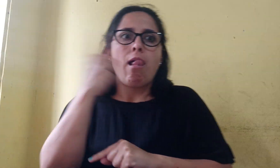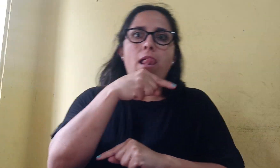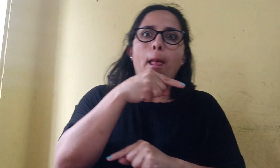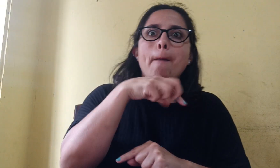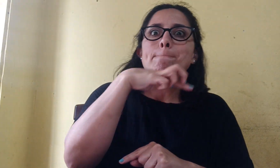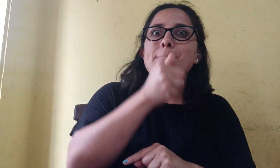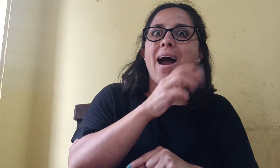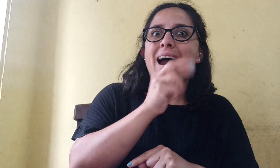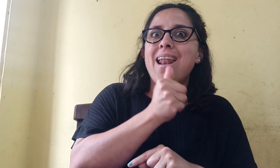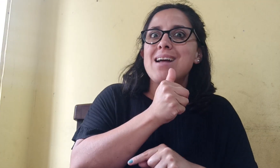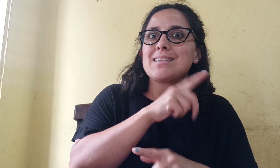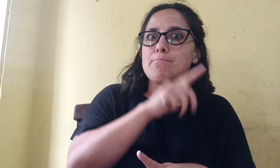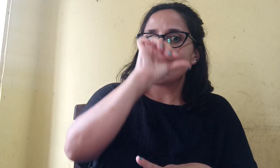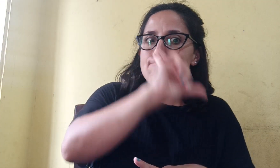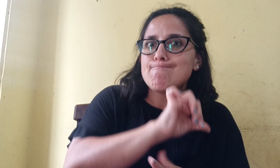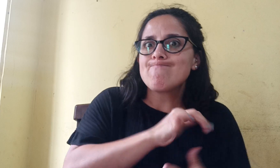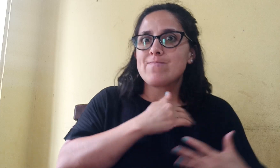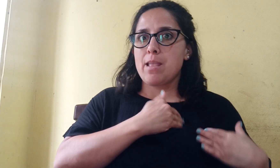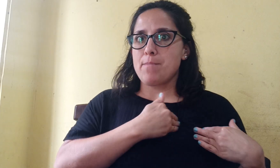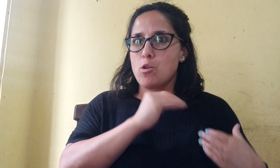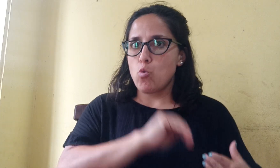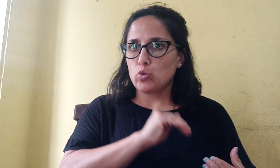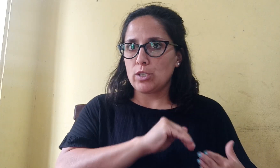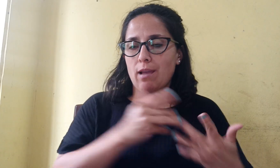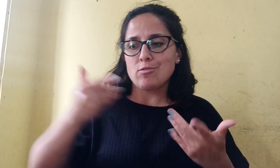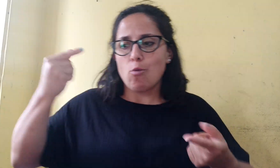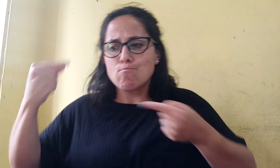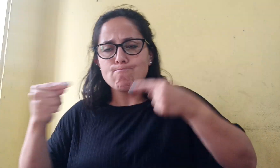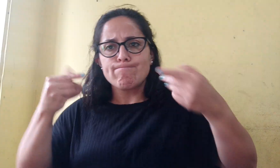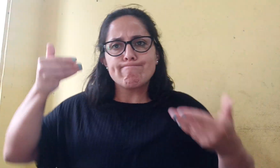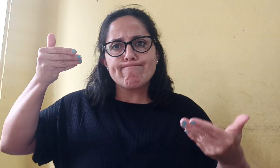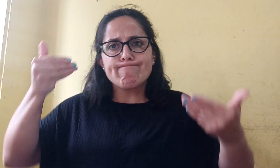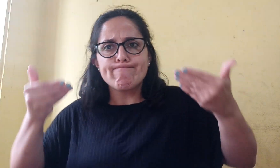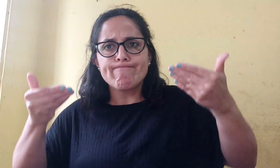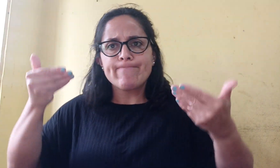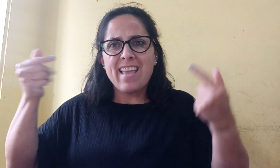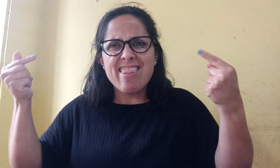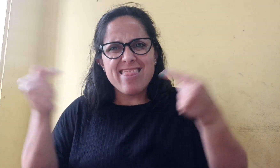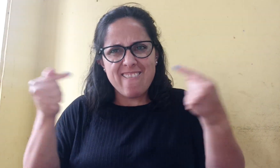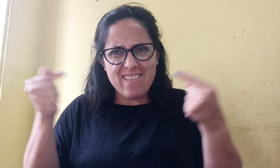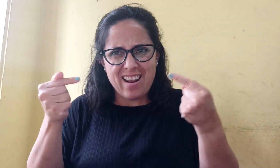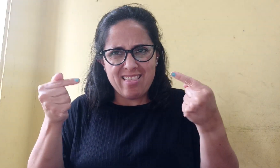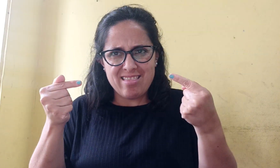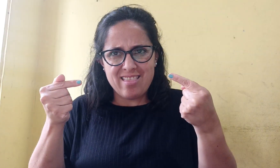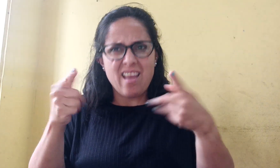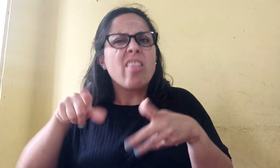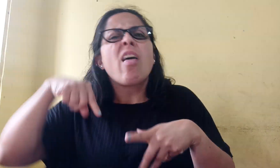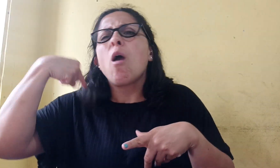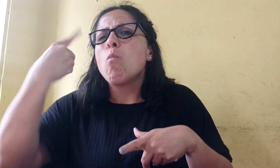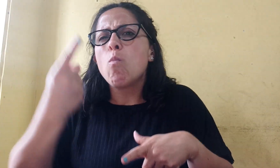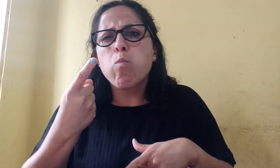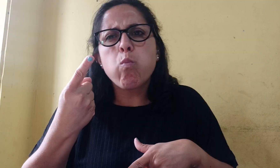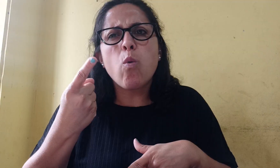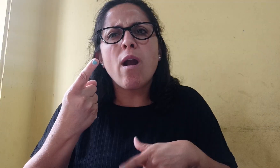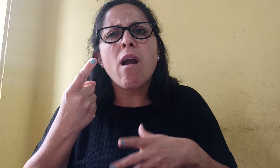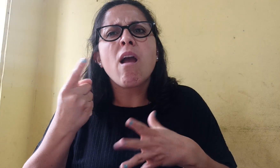dos divisiones que tiene el autónomo, pero autónomo lo vamos a ver como un capítulo aparte más adelante. O sea que es